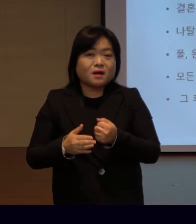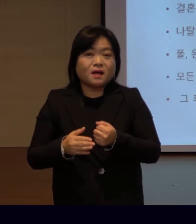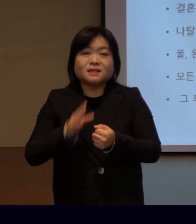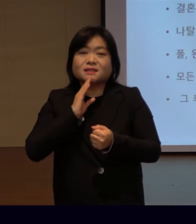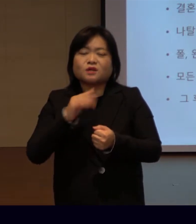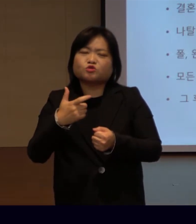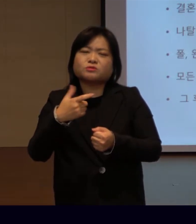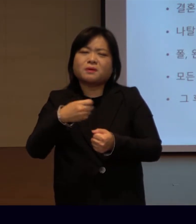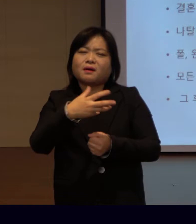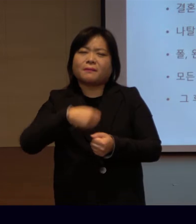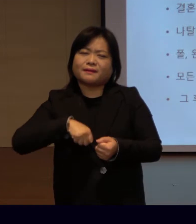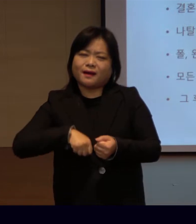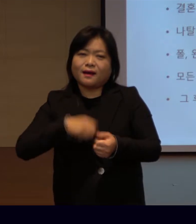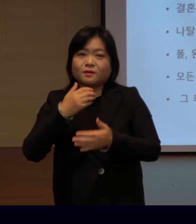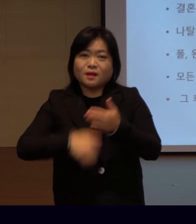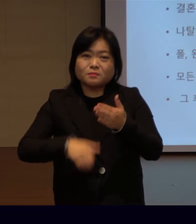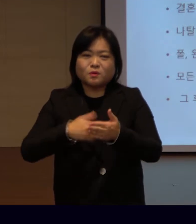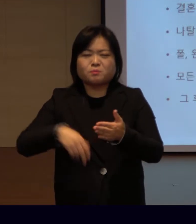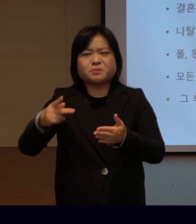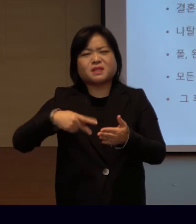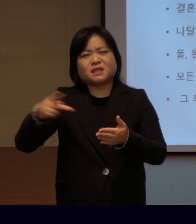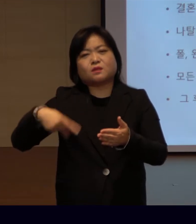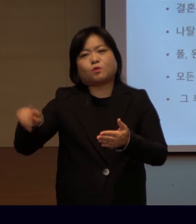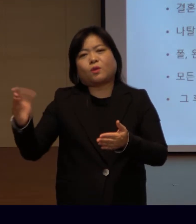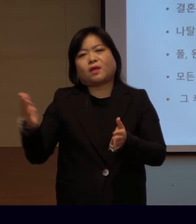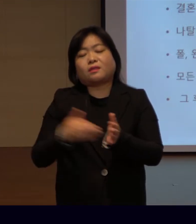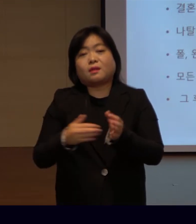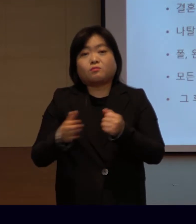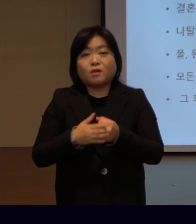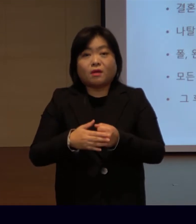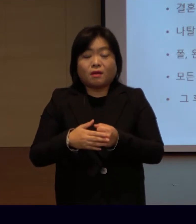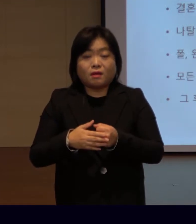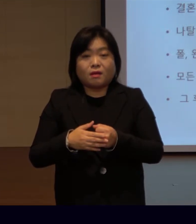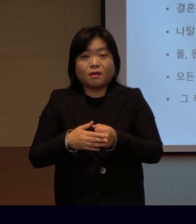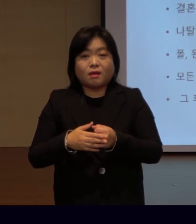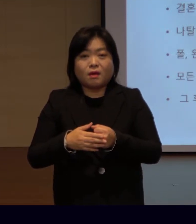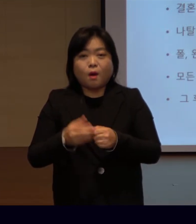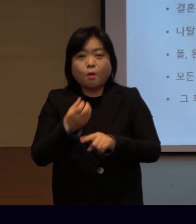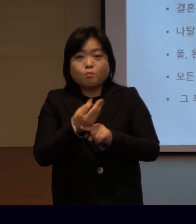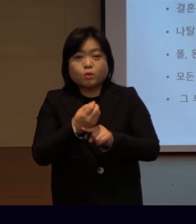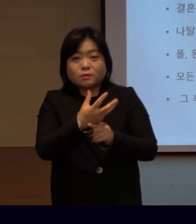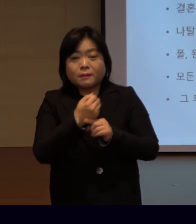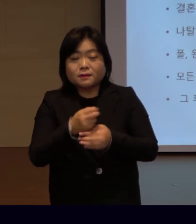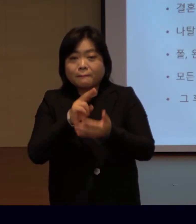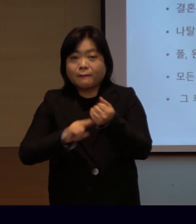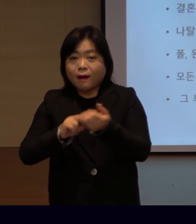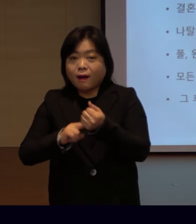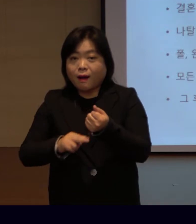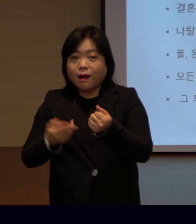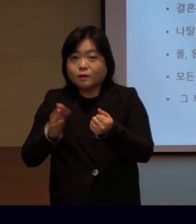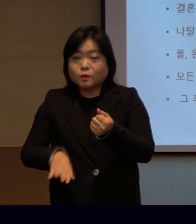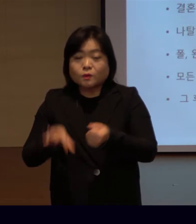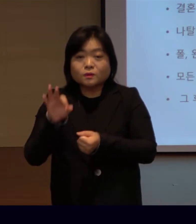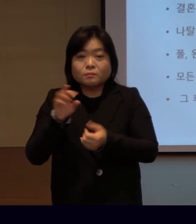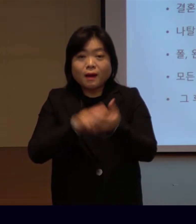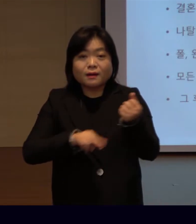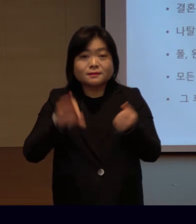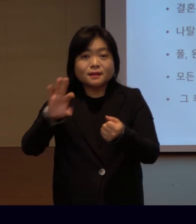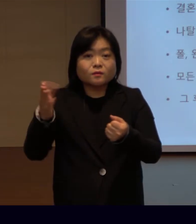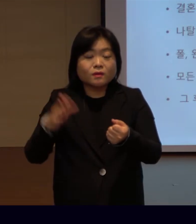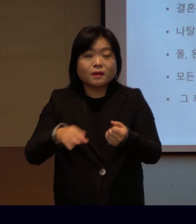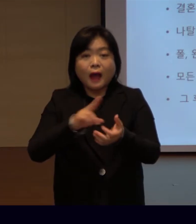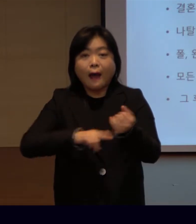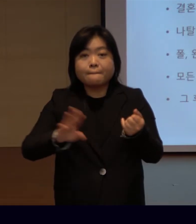프랑밖에 못 받는데 거기 나머지도 또 빚이 된 거죠. 그리고 계속 보석 받은 것도 팔아서 뭘 샀어야 되는데 안